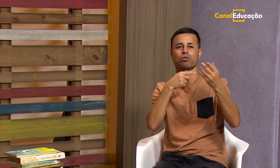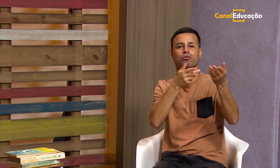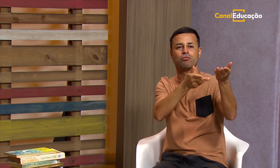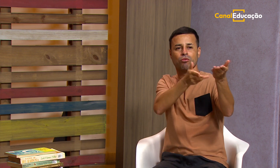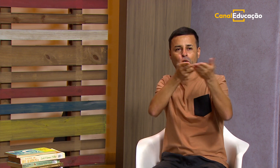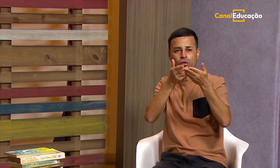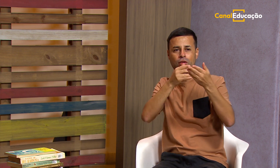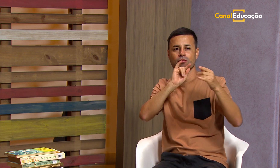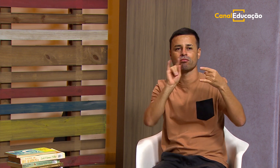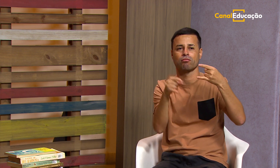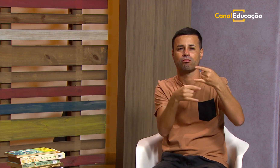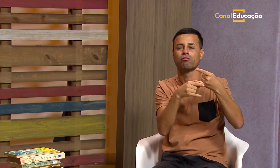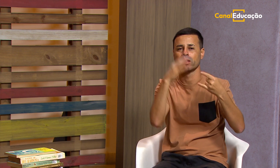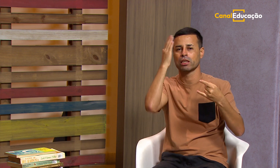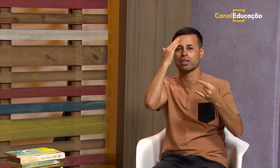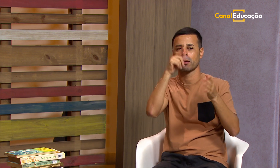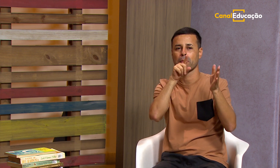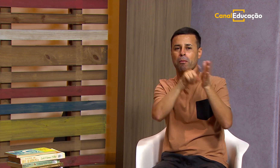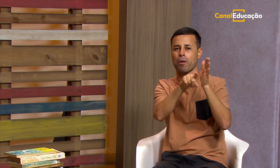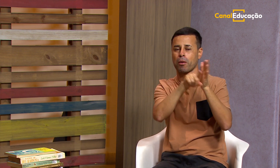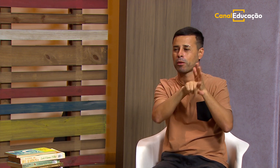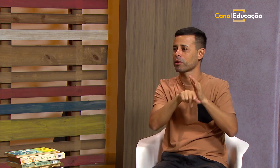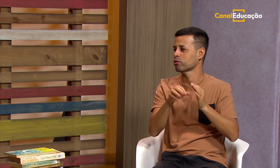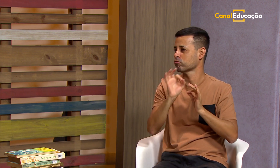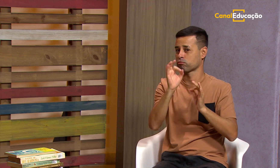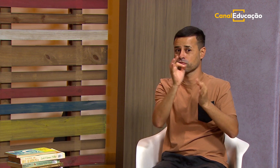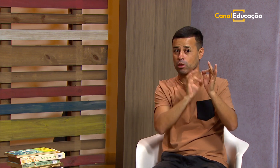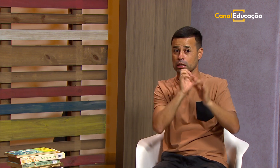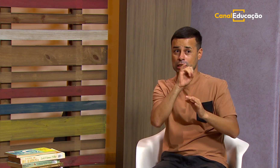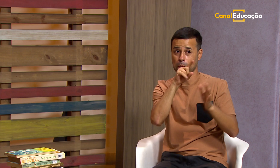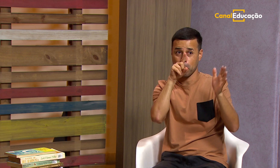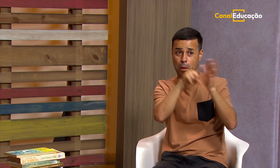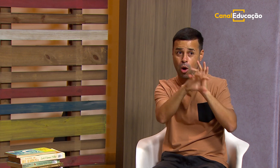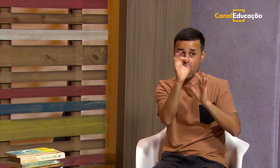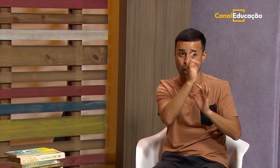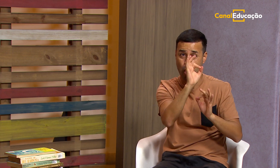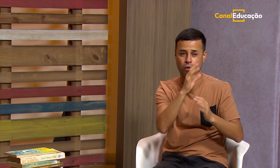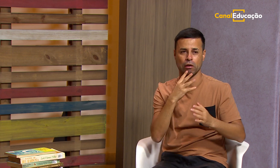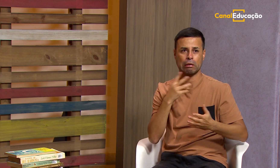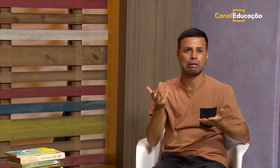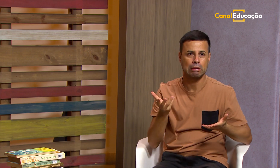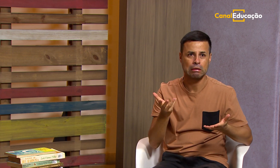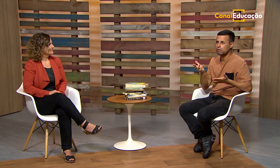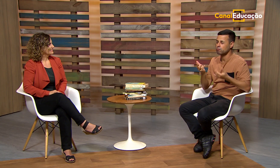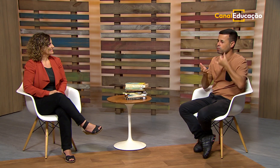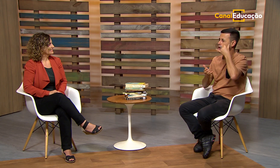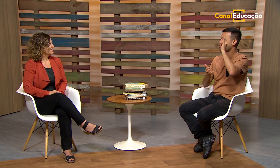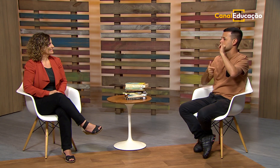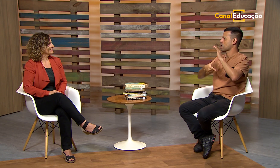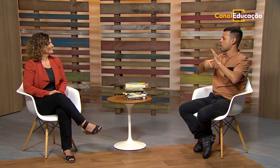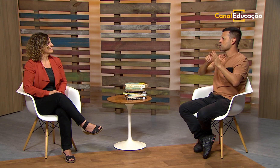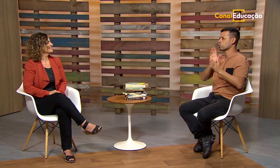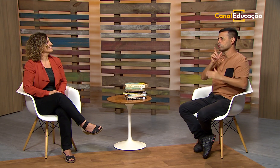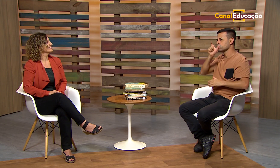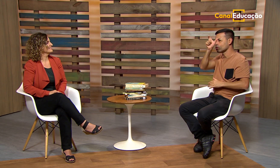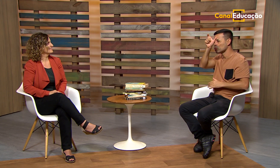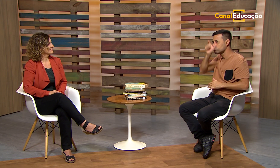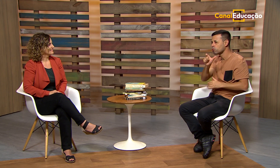Após o convite para participar das lives, trocava com o convidado como e quais seriam as perguntas, para